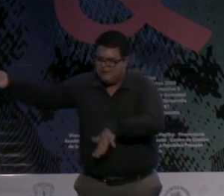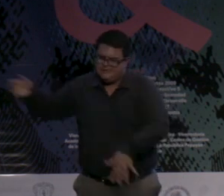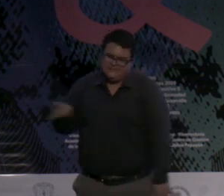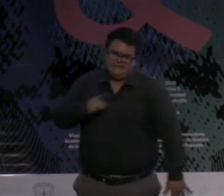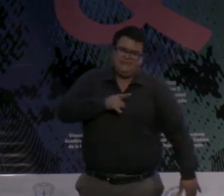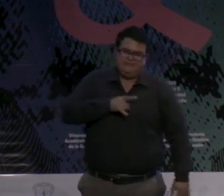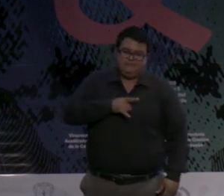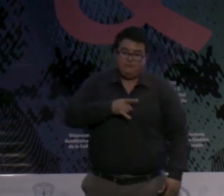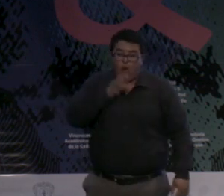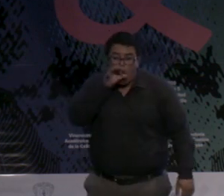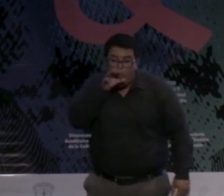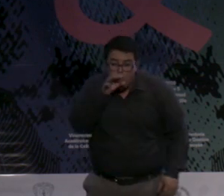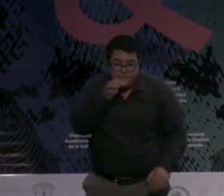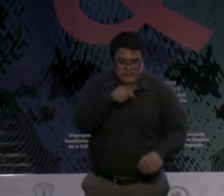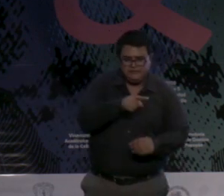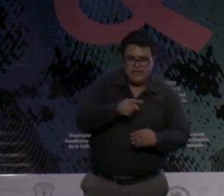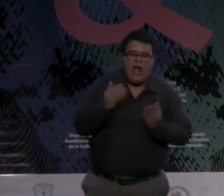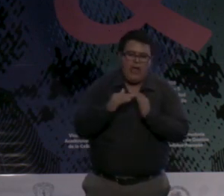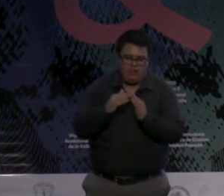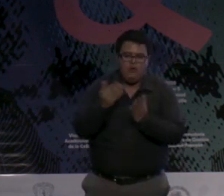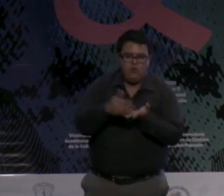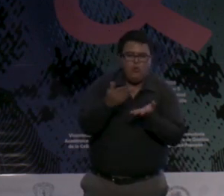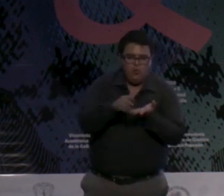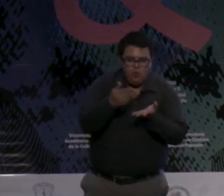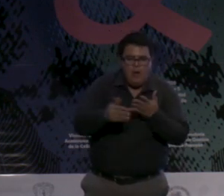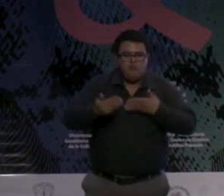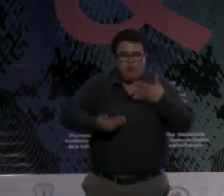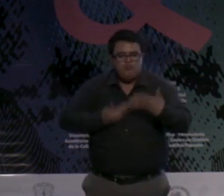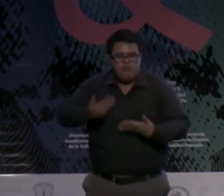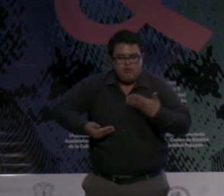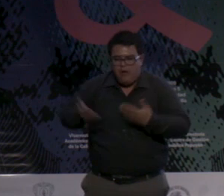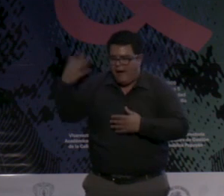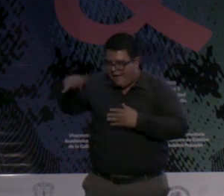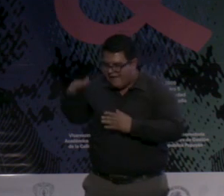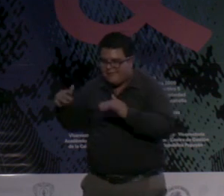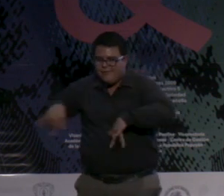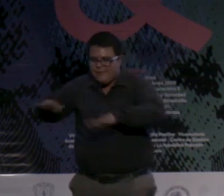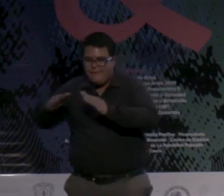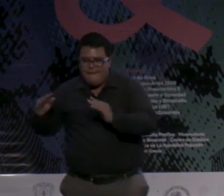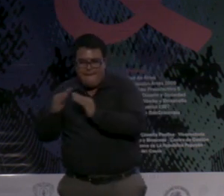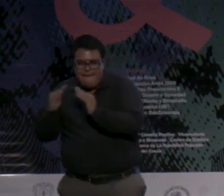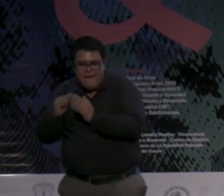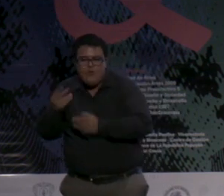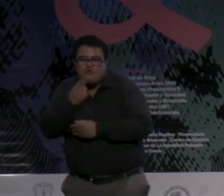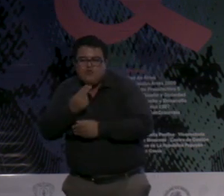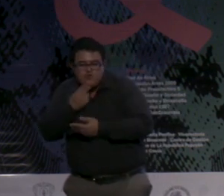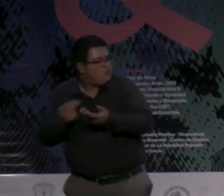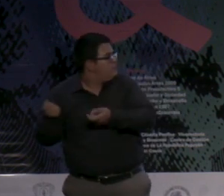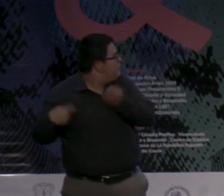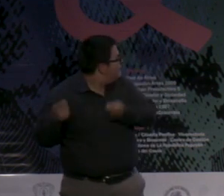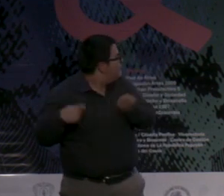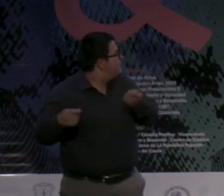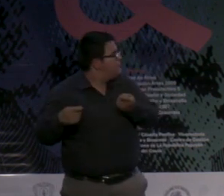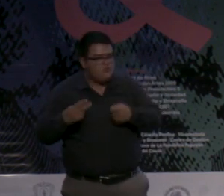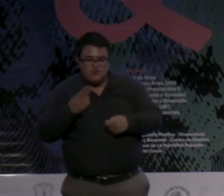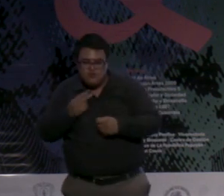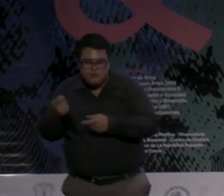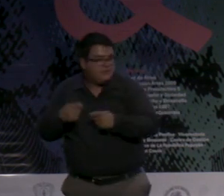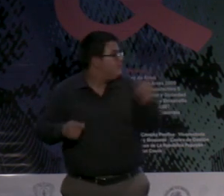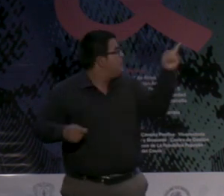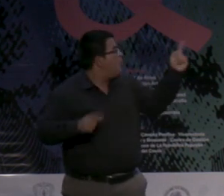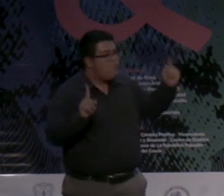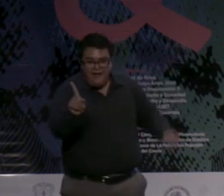barrio completo. En la noche, pues en el centro de Bogotá había una sensación de inseguridad muy grande. En ese proceso, pues muere